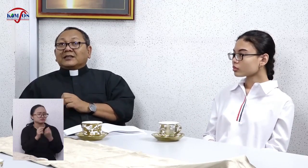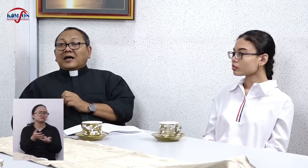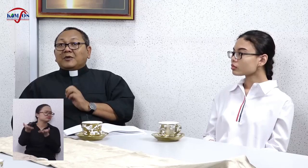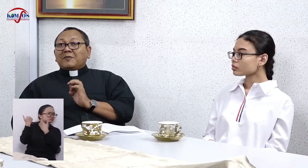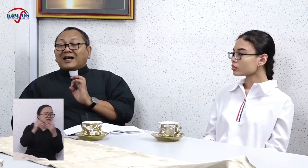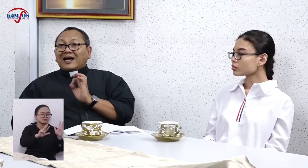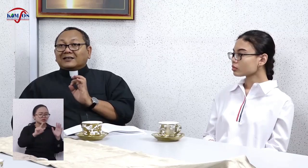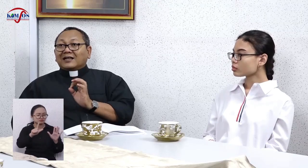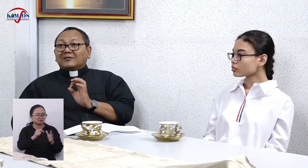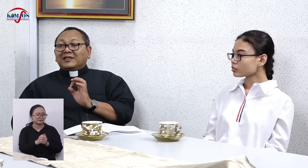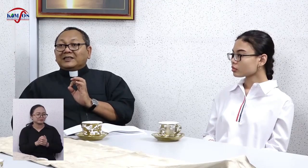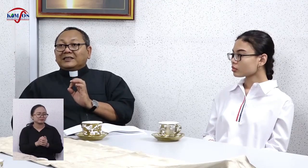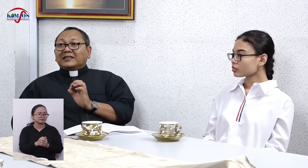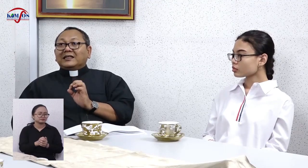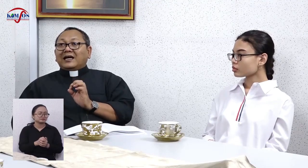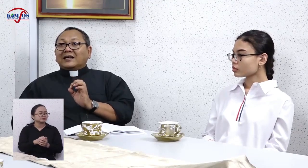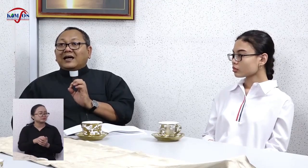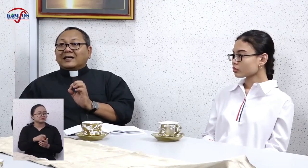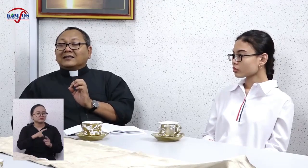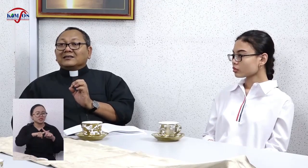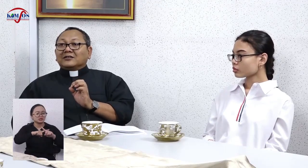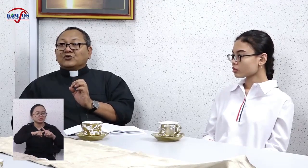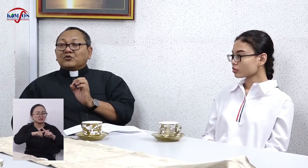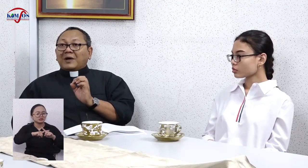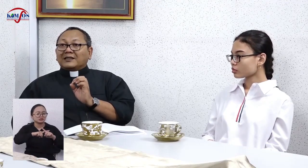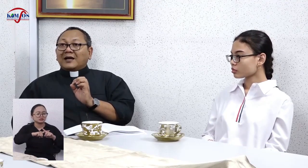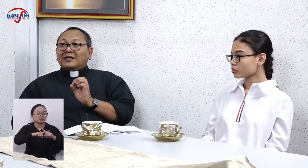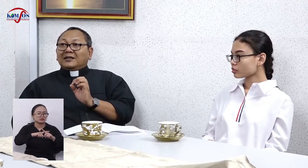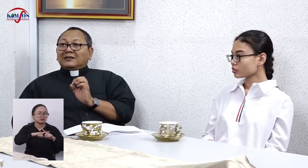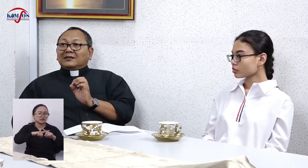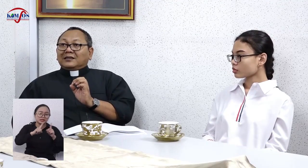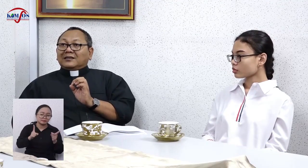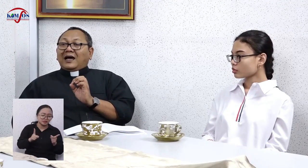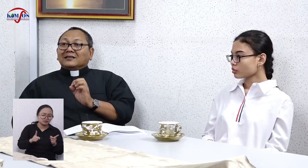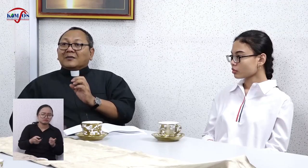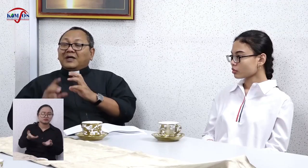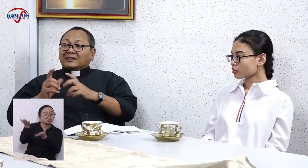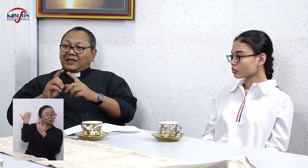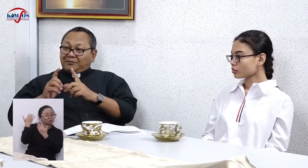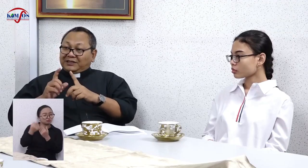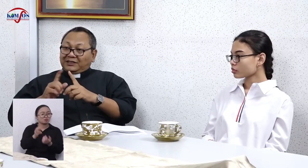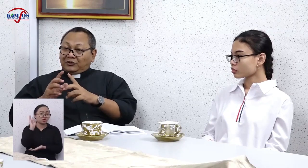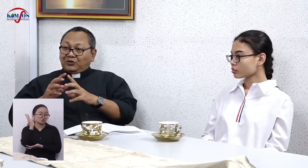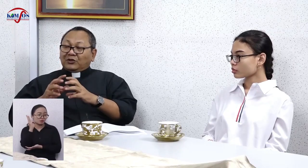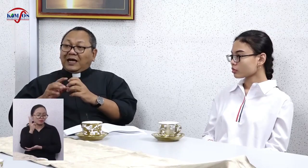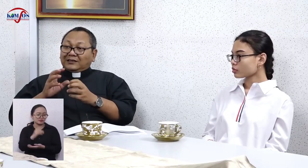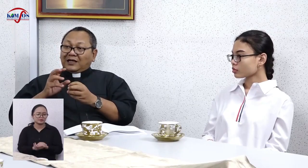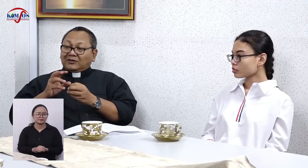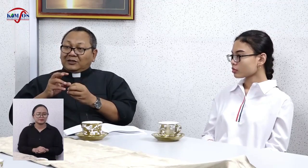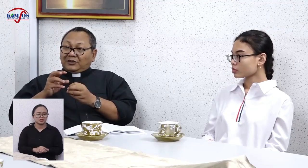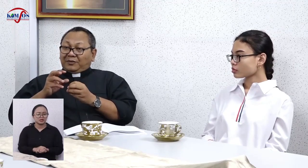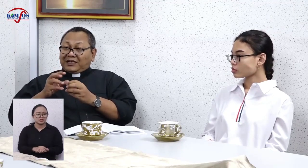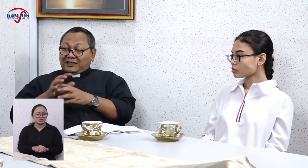tetapi menekankan mendidik anak-anak di situ supaya tidak hanya belajar bisindo